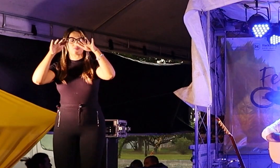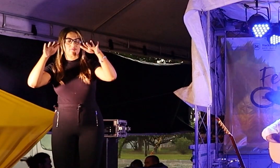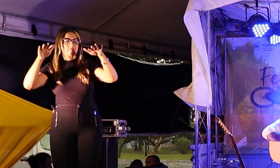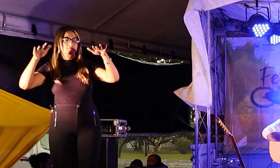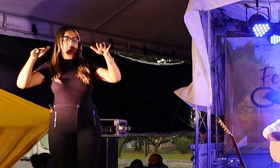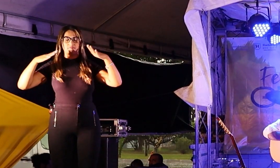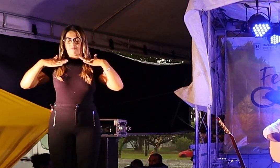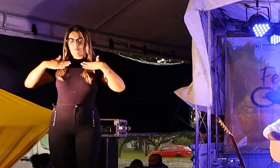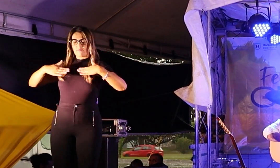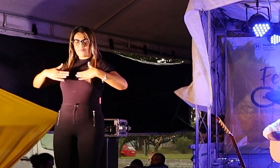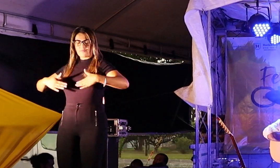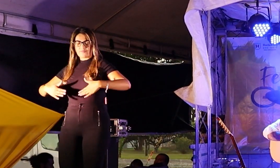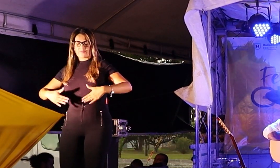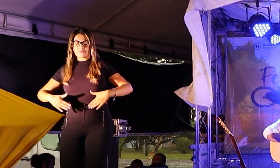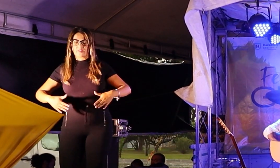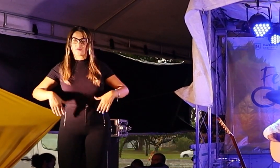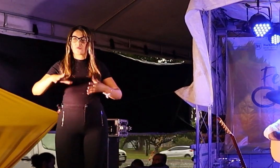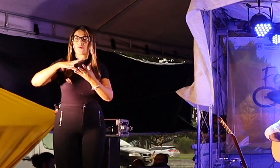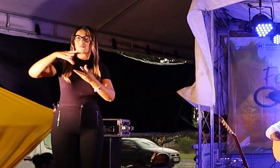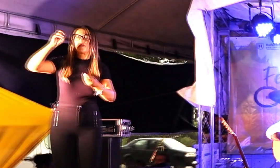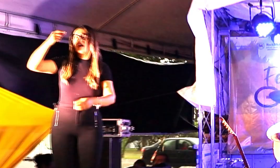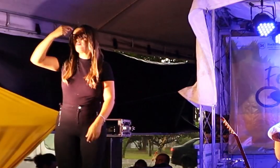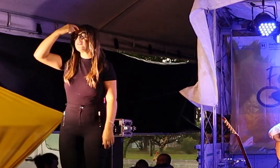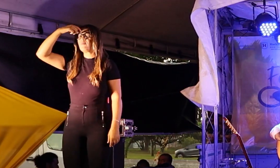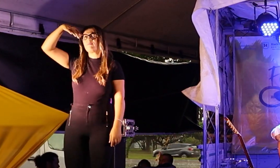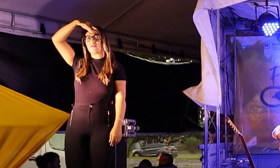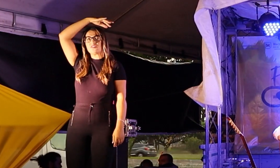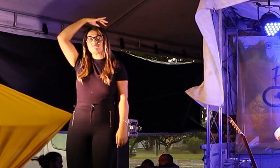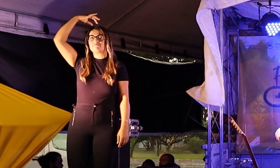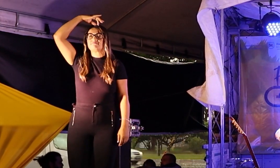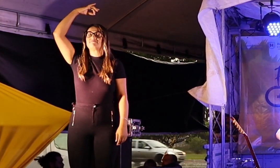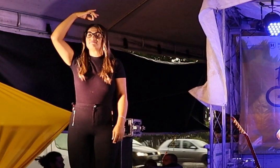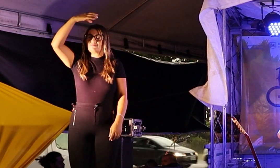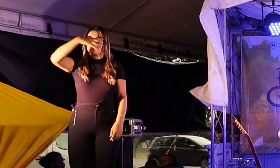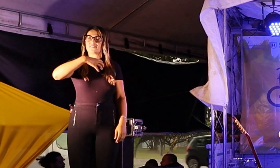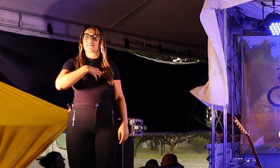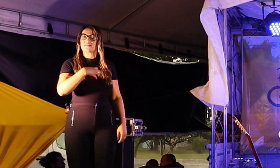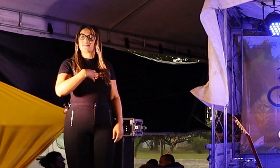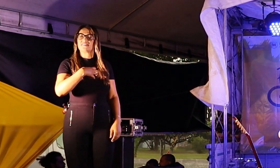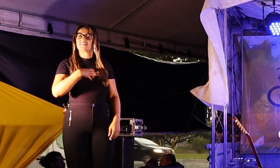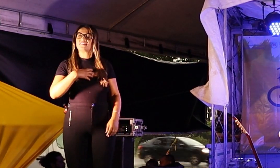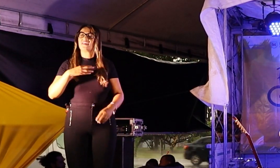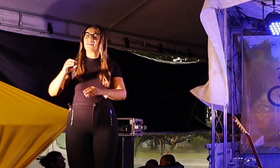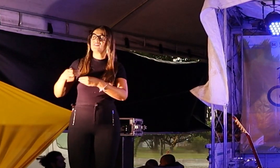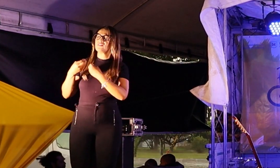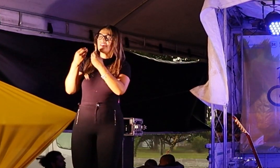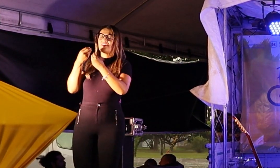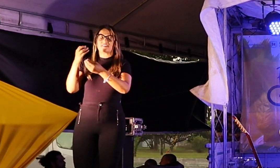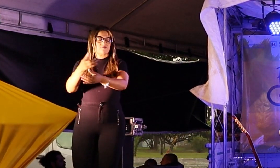do corpo, da alma e da mente, do espírito que sente cada